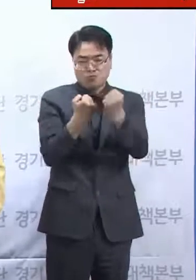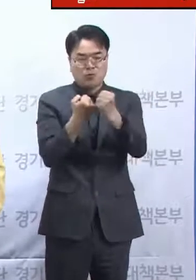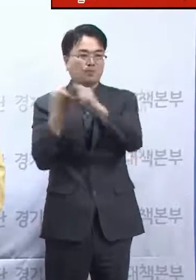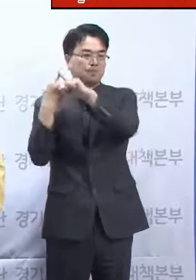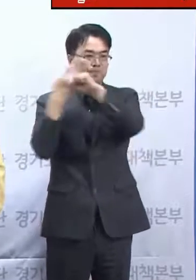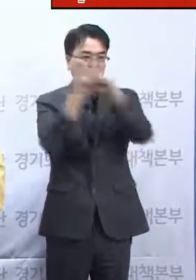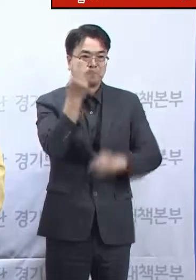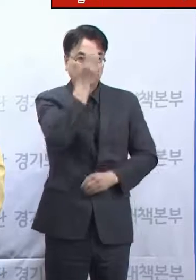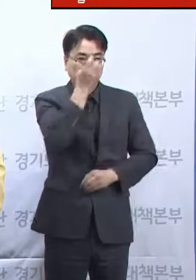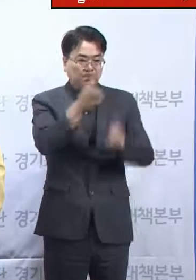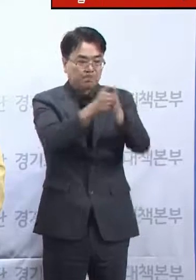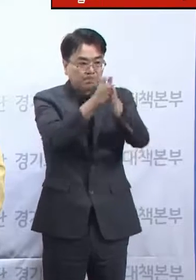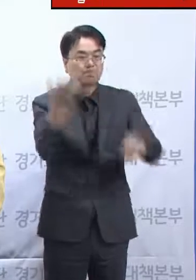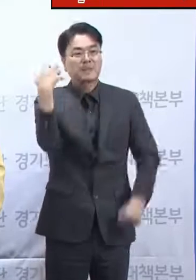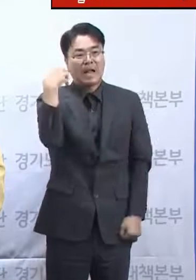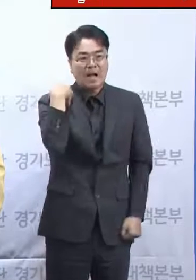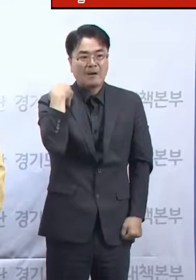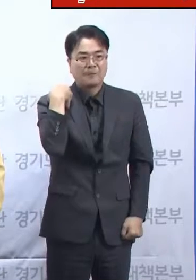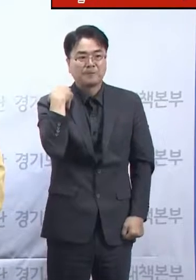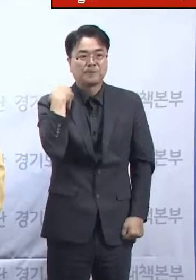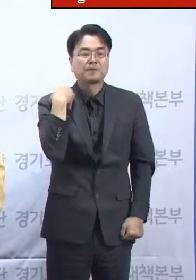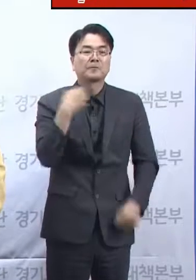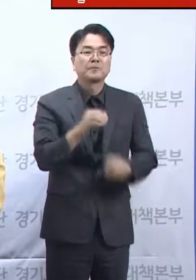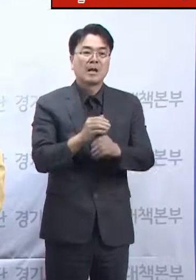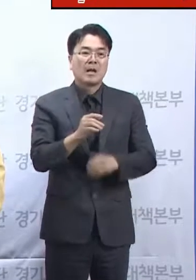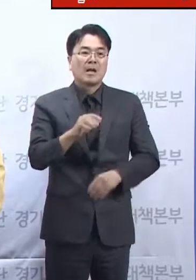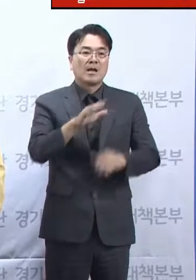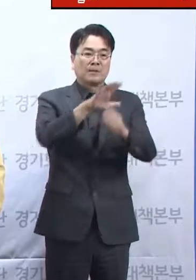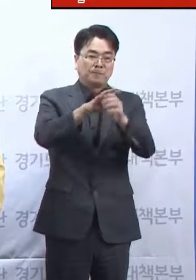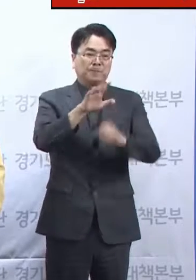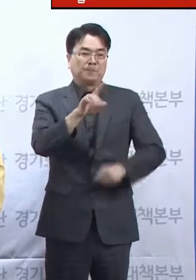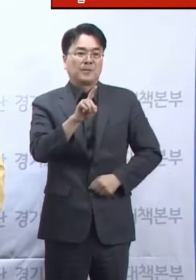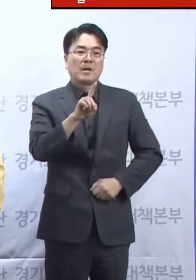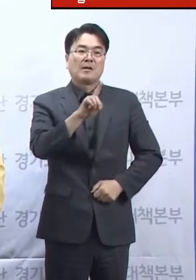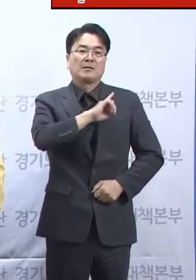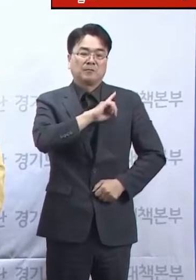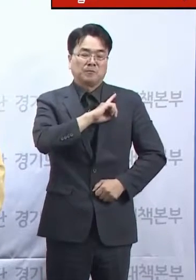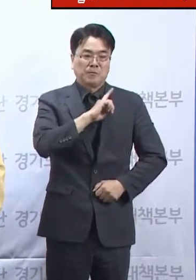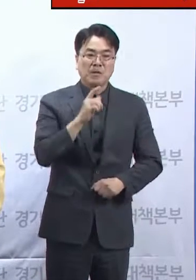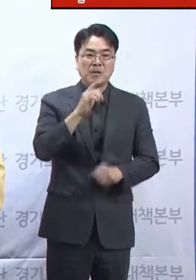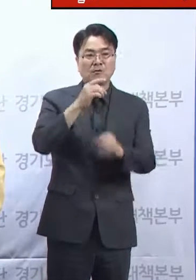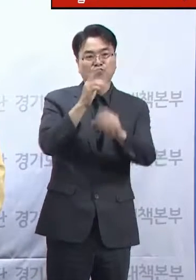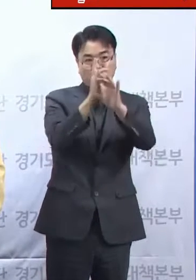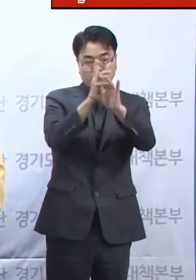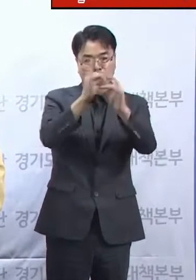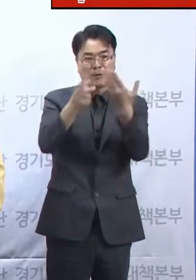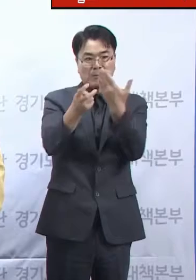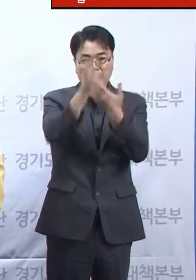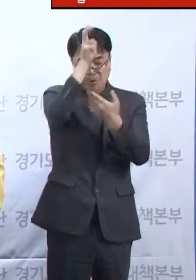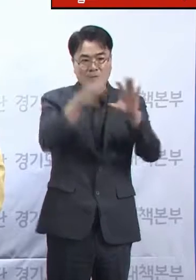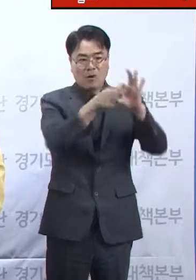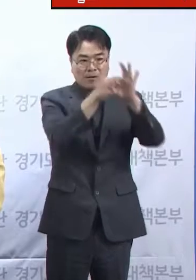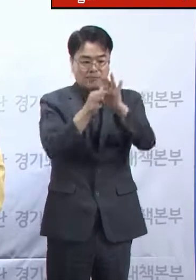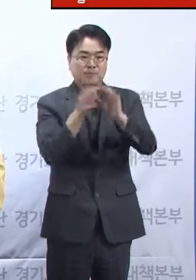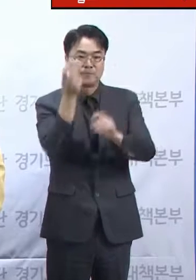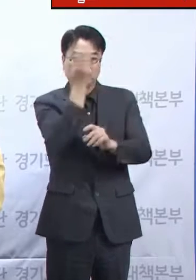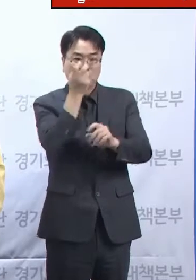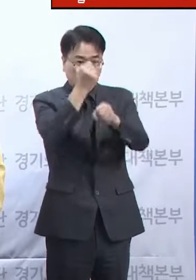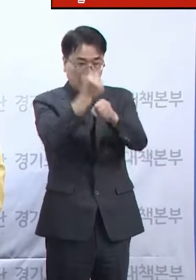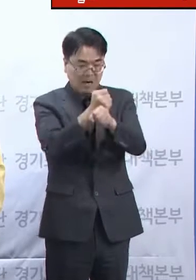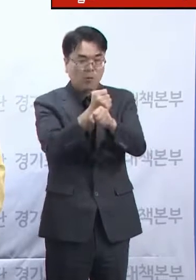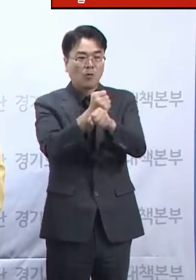착수하는 한편 재질이 중요한 경우는 구속수사를 원칙으로 하고 중요한 수사 사례는 국민